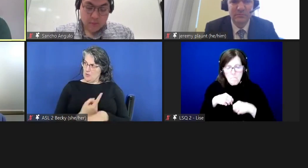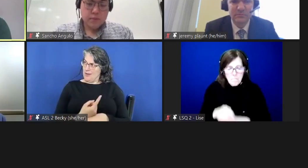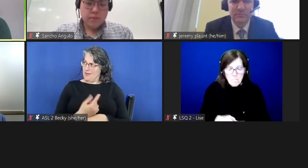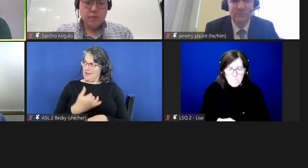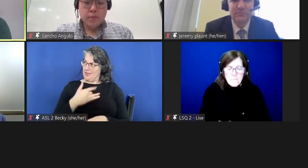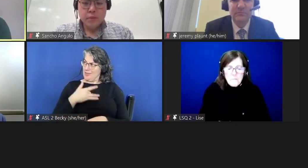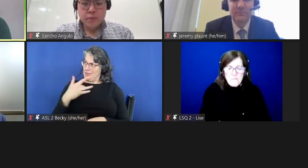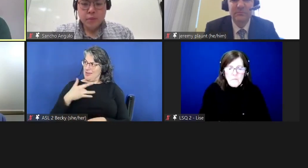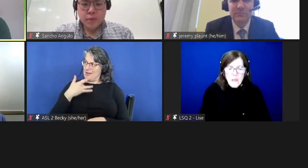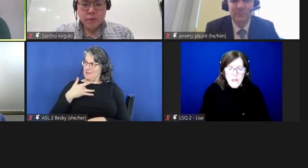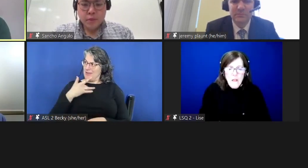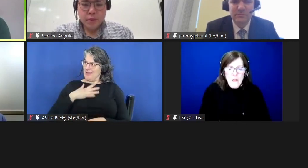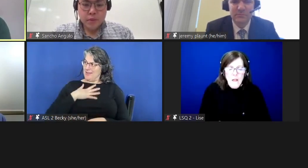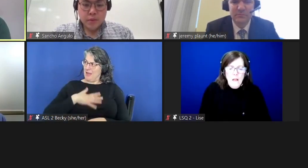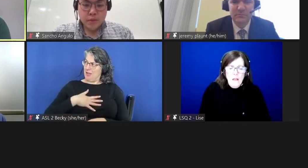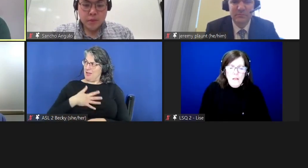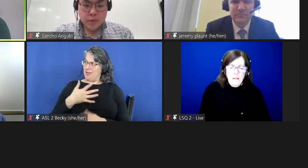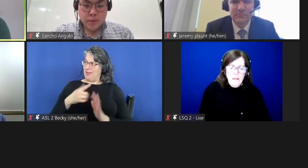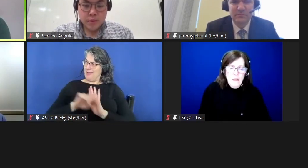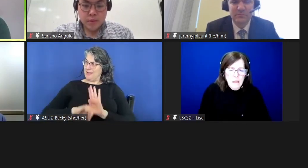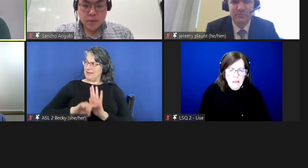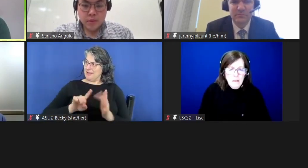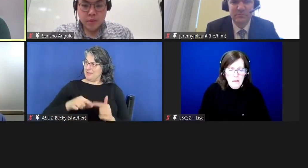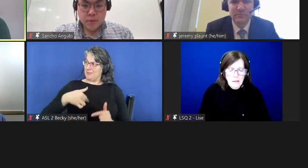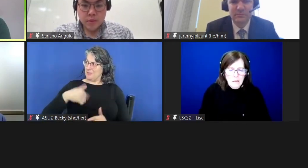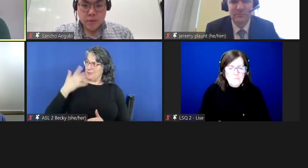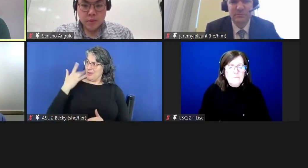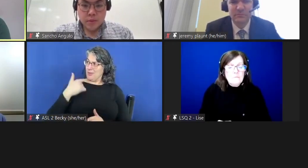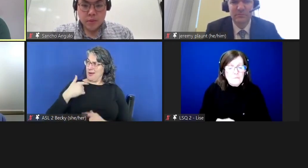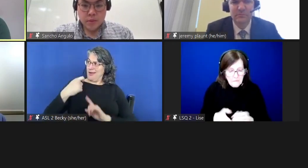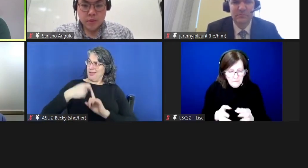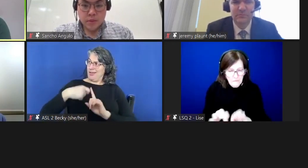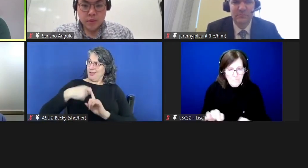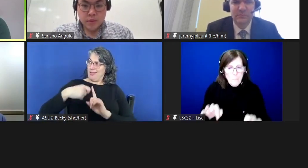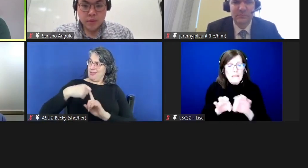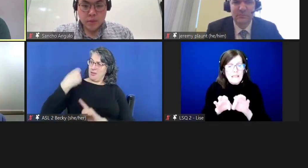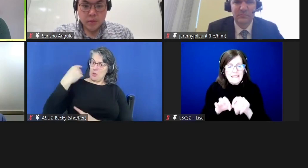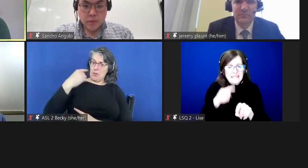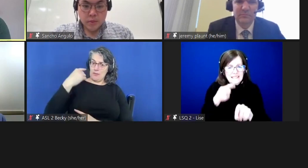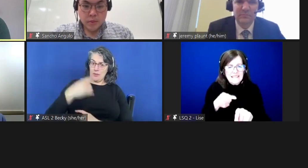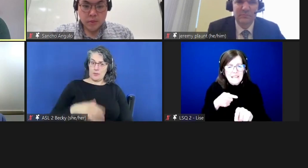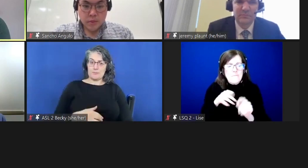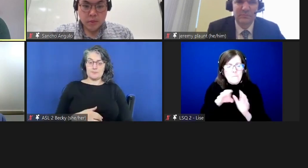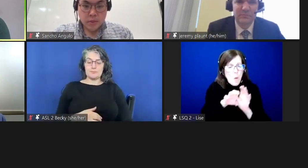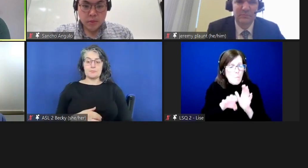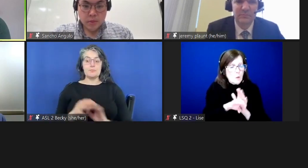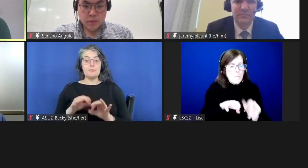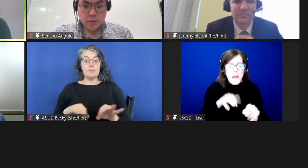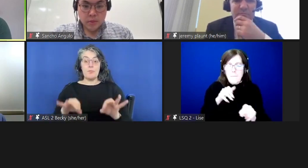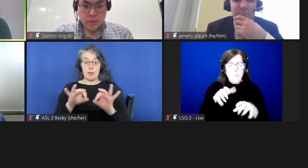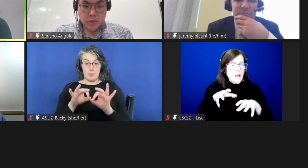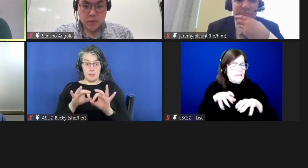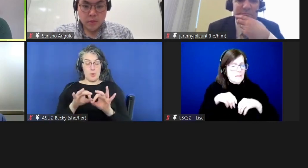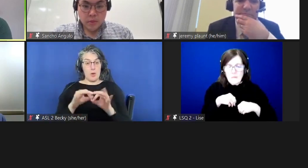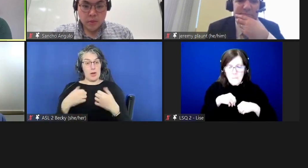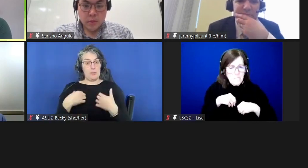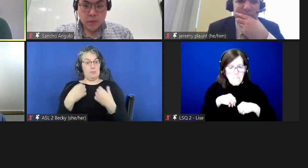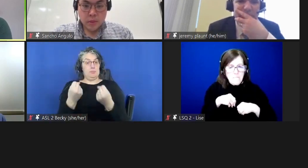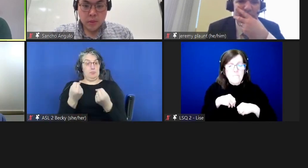donc, il faut déjà acquérir la conviction que ce genre de comportement est inadmissible et